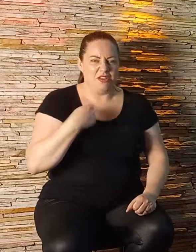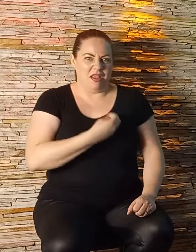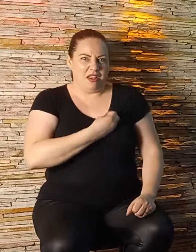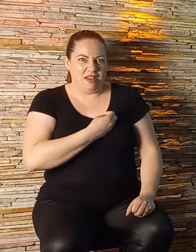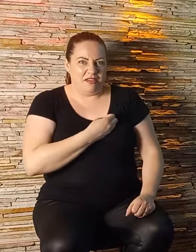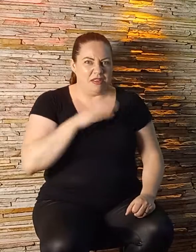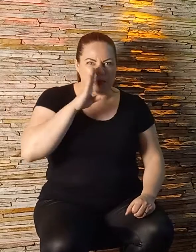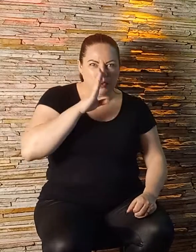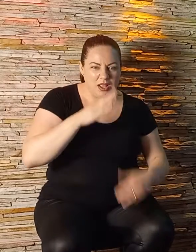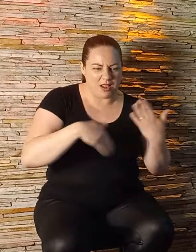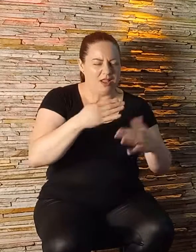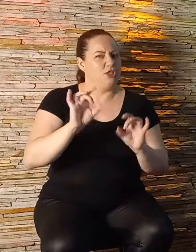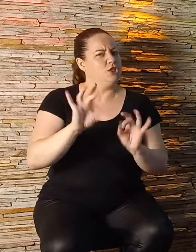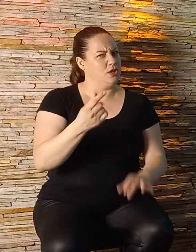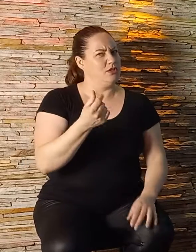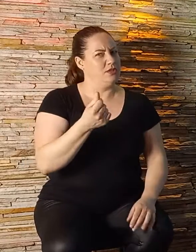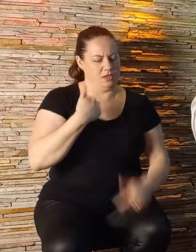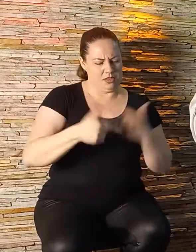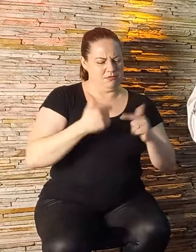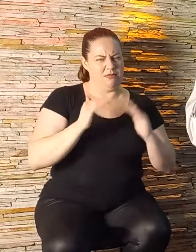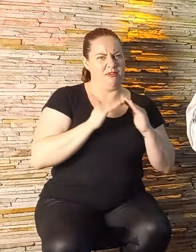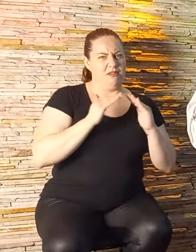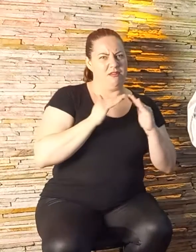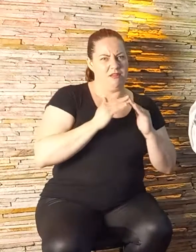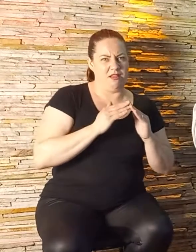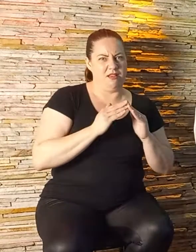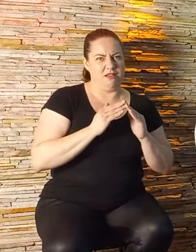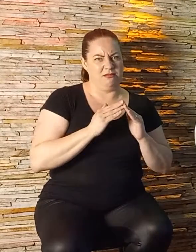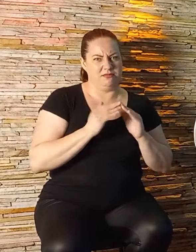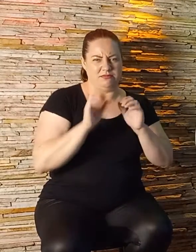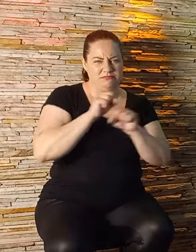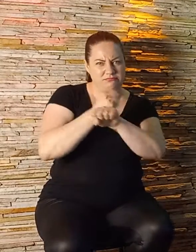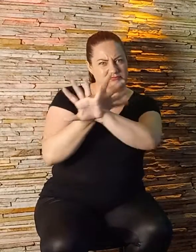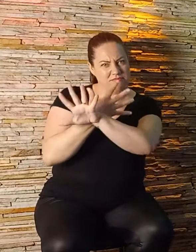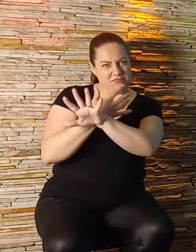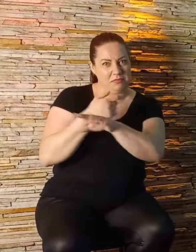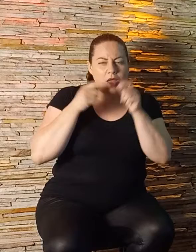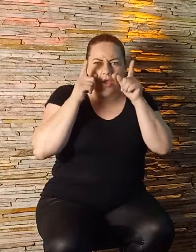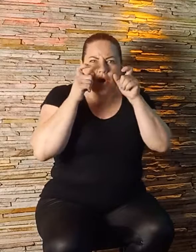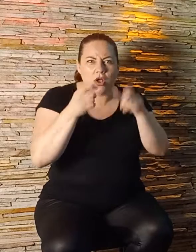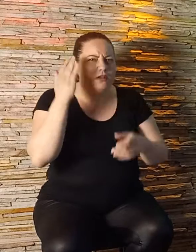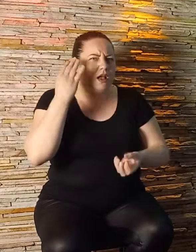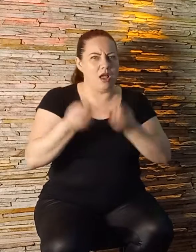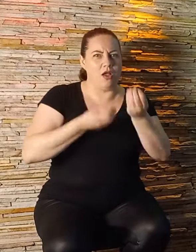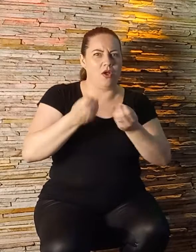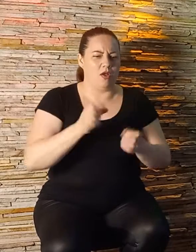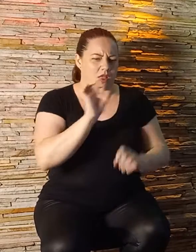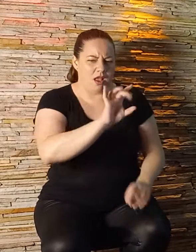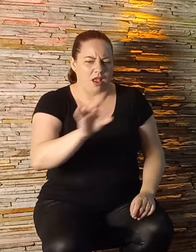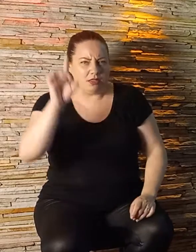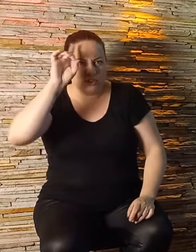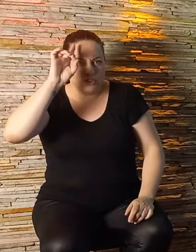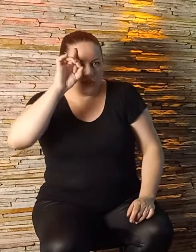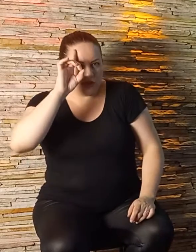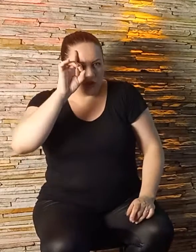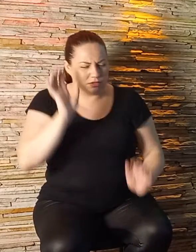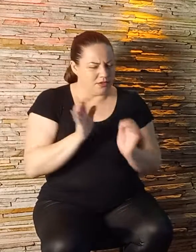gostaria de saber para dar entrada de curioso porque eu faço eu